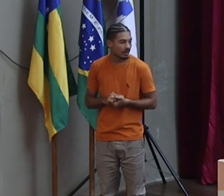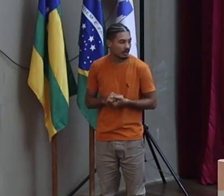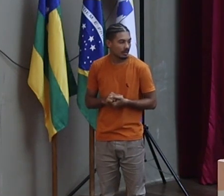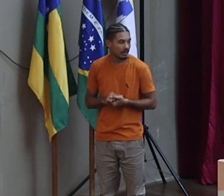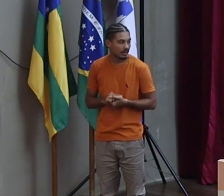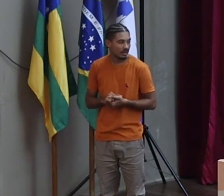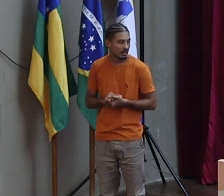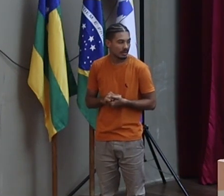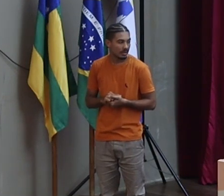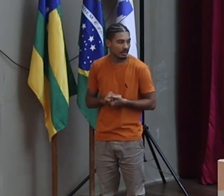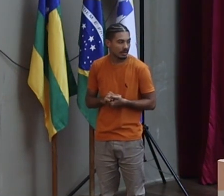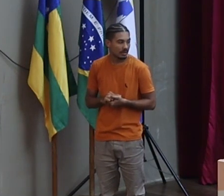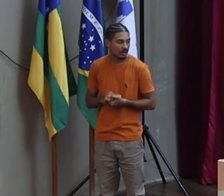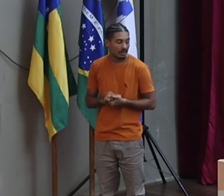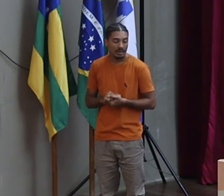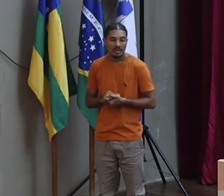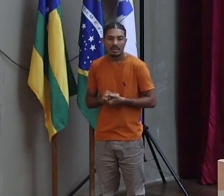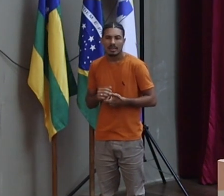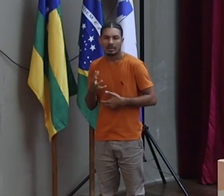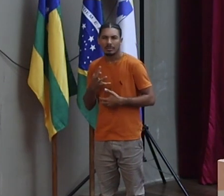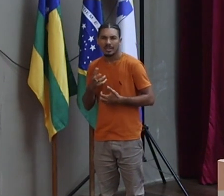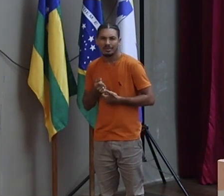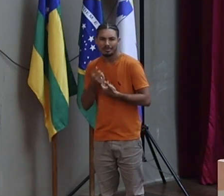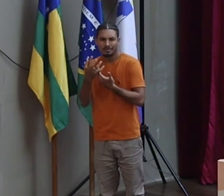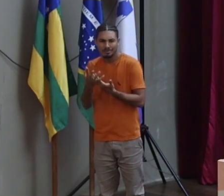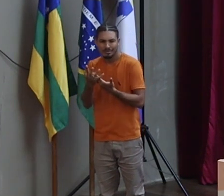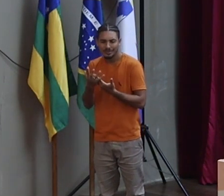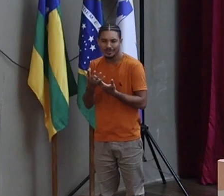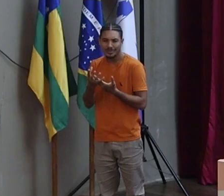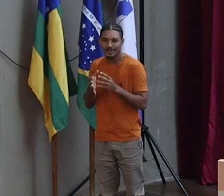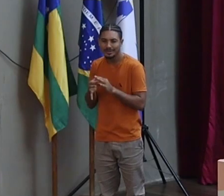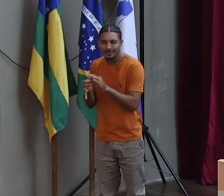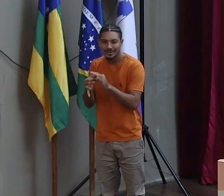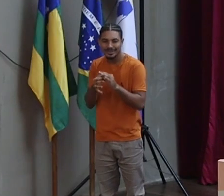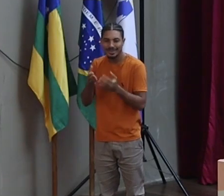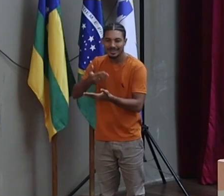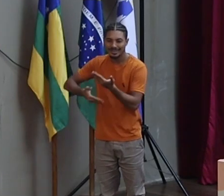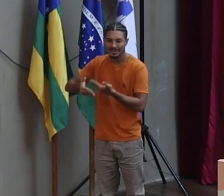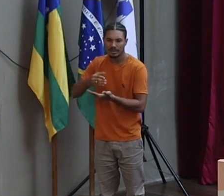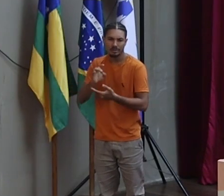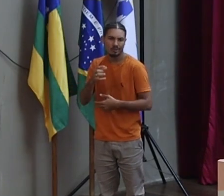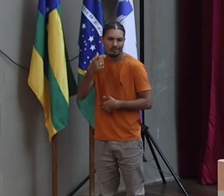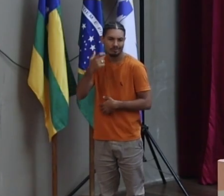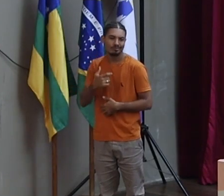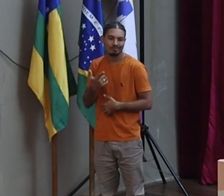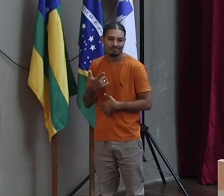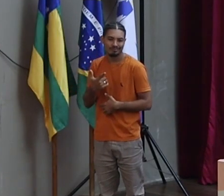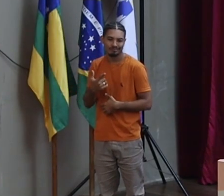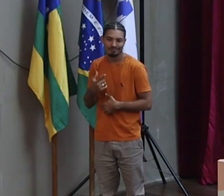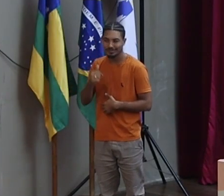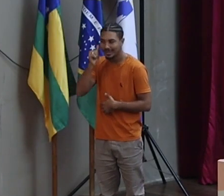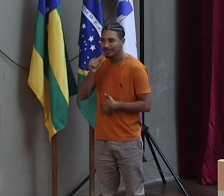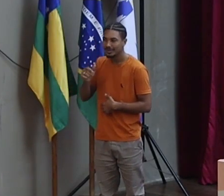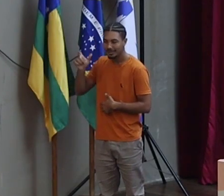gostaria de dividir, que não seria só eu, né? Moita Lopes, por exemplo, é parte do grupo,